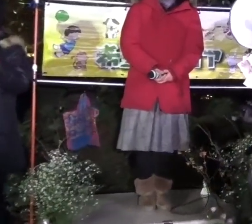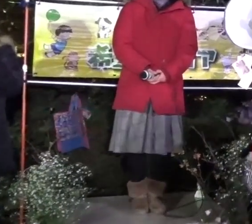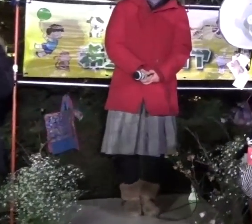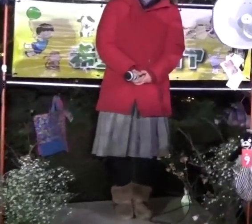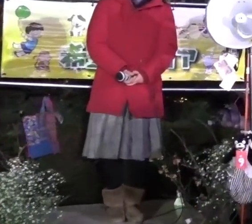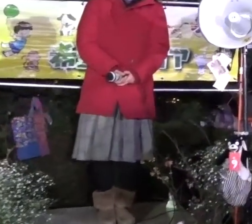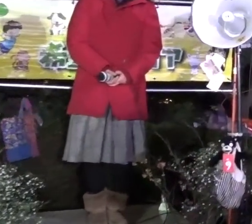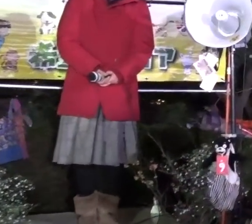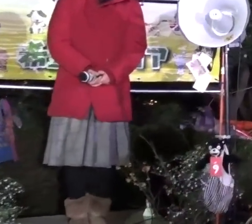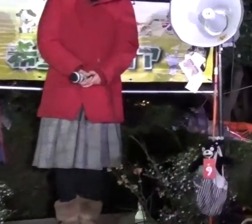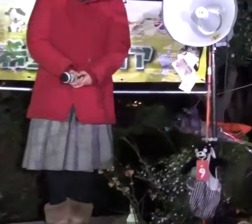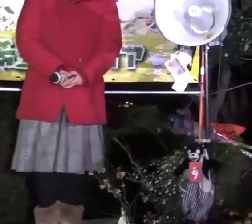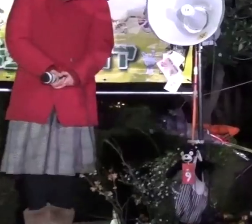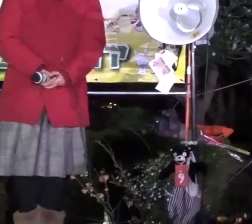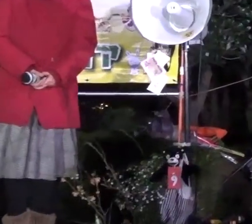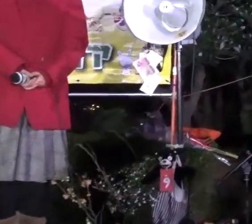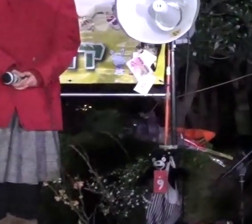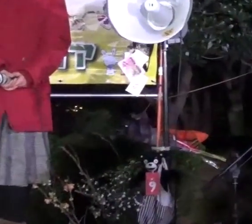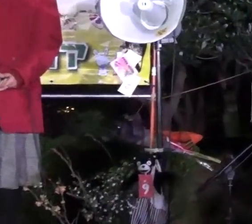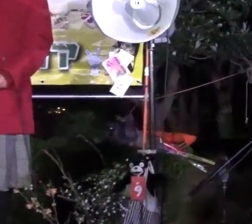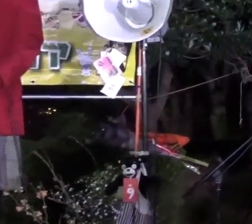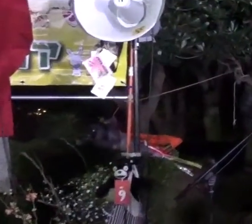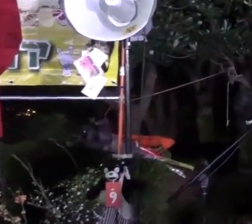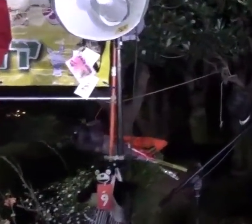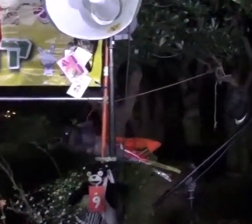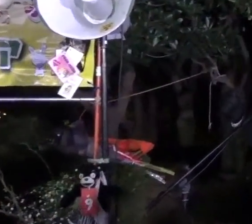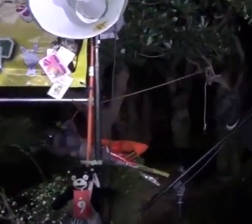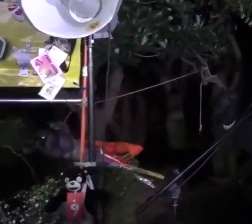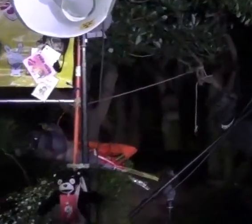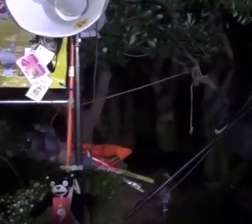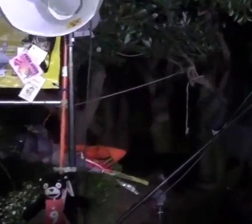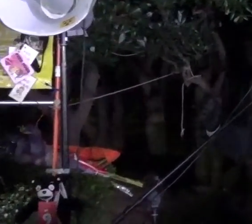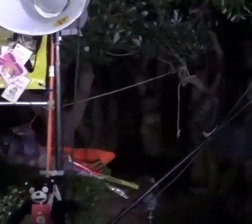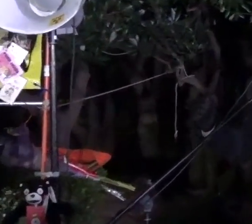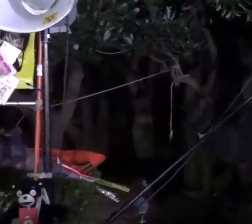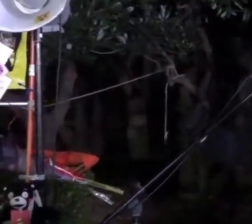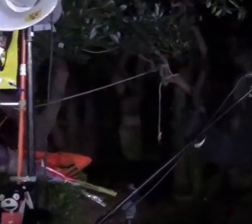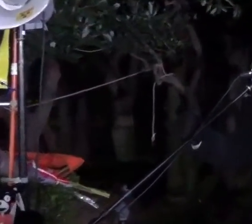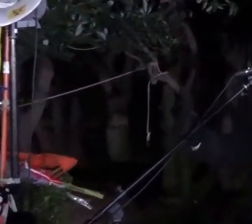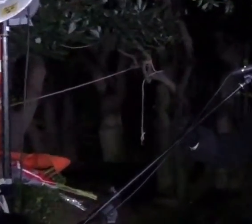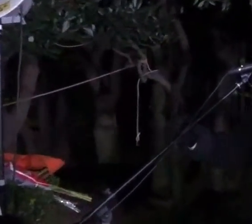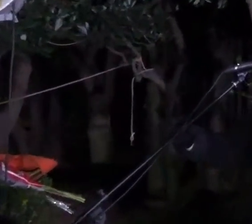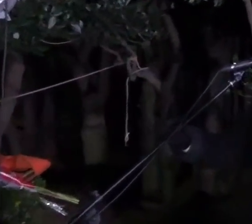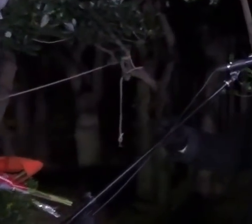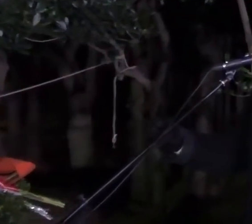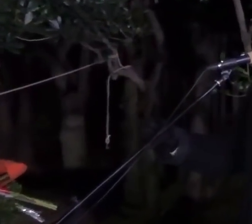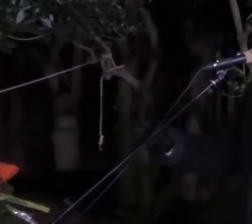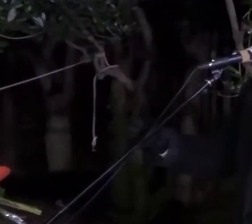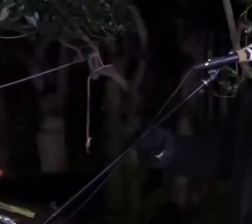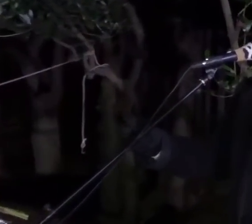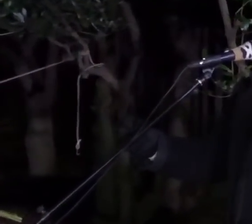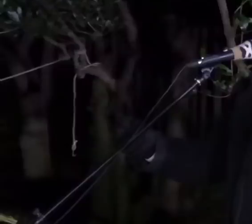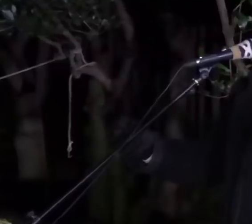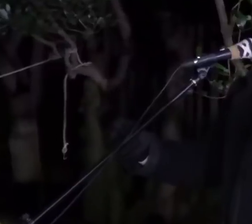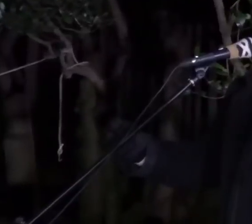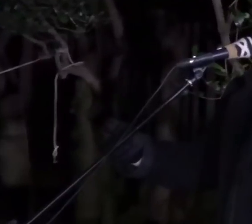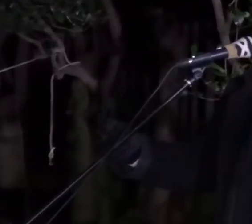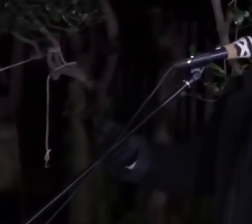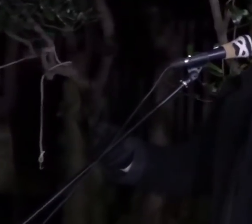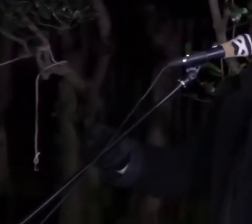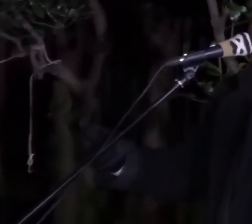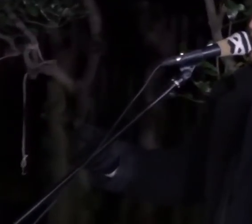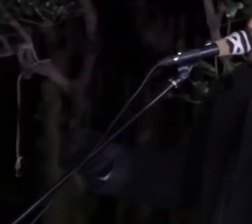続けてくるっていうこのスタイルをすごく気に入ってずっとやってきました。それこそ雨の日も風の日も雪の日